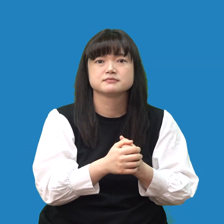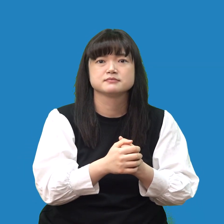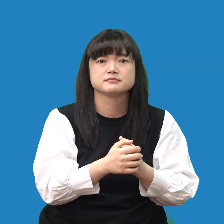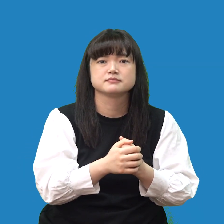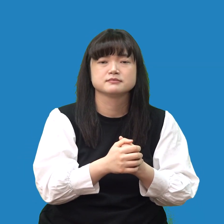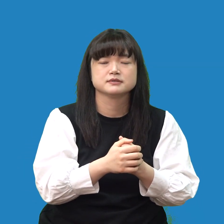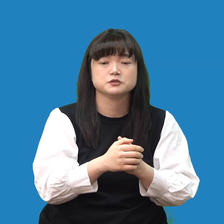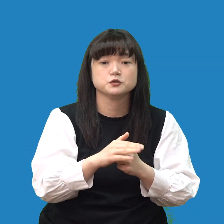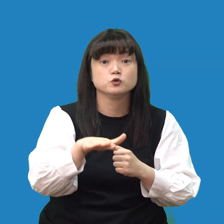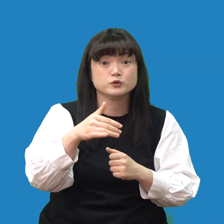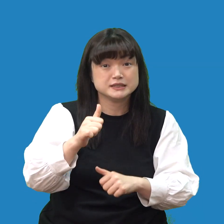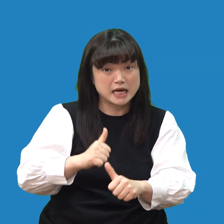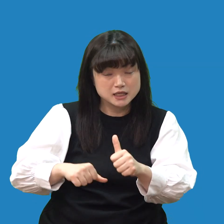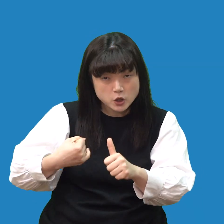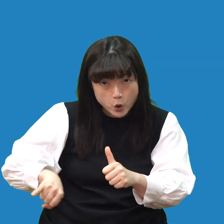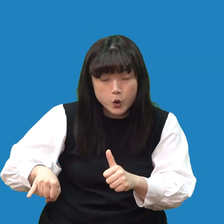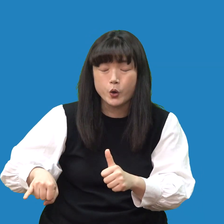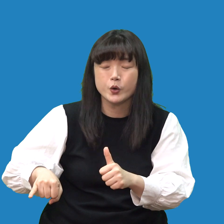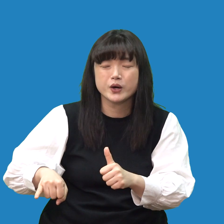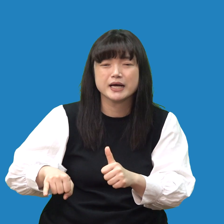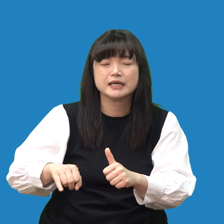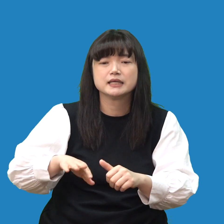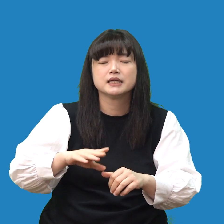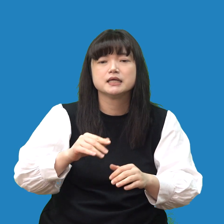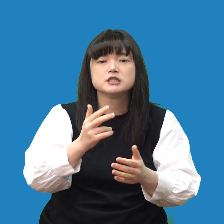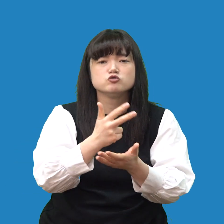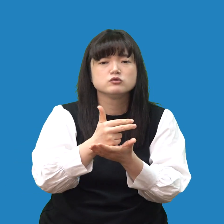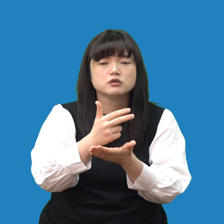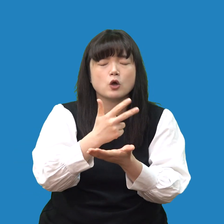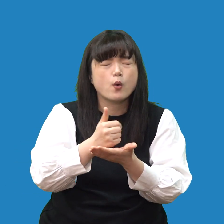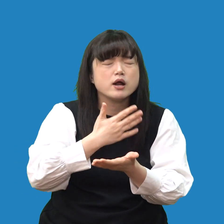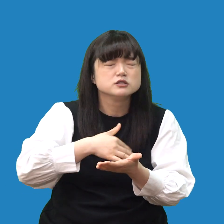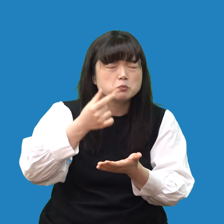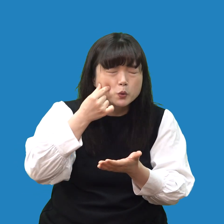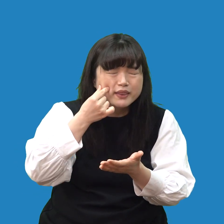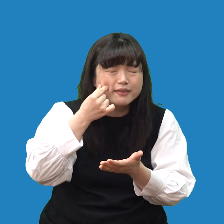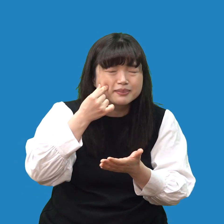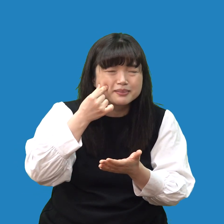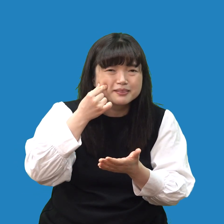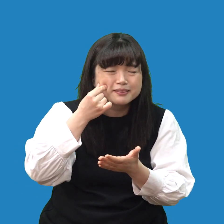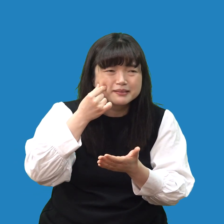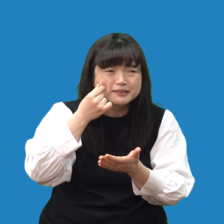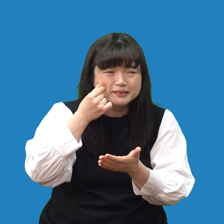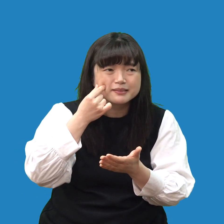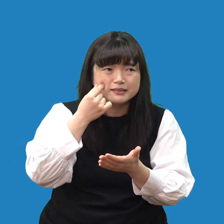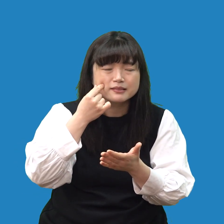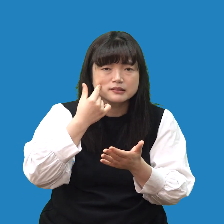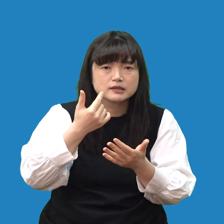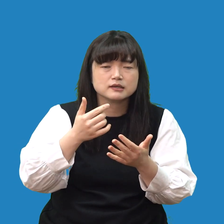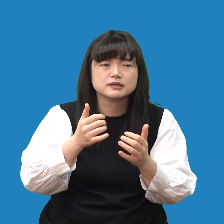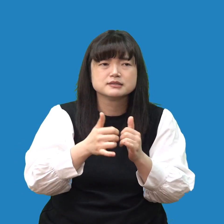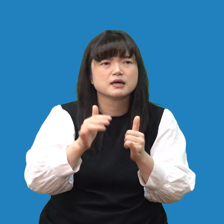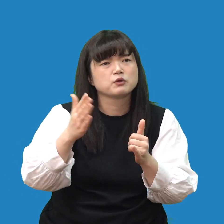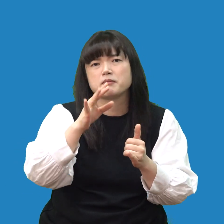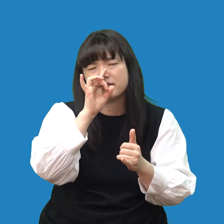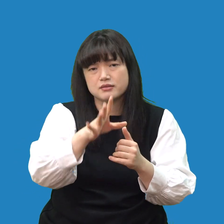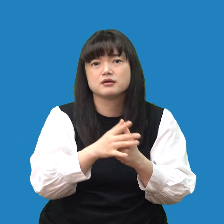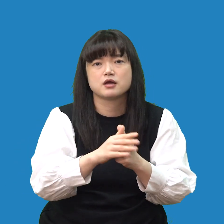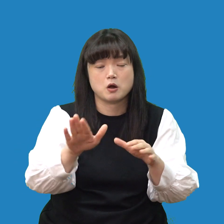우리 다음 세대가 다른 세대가 안 되려면 목회자 혼자서 안 됩니다. 모든